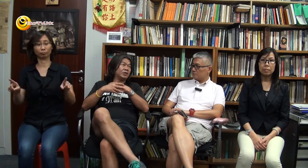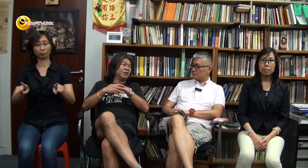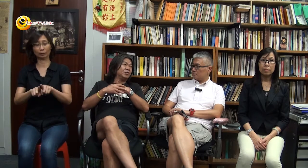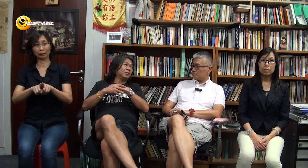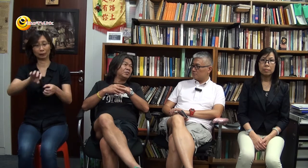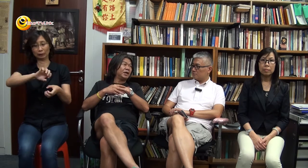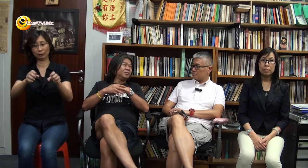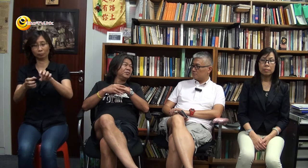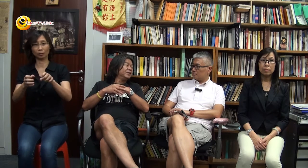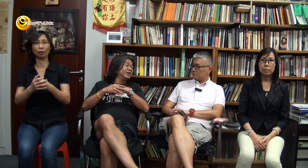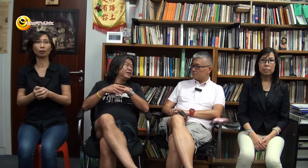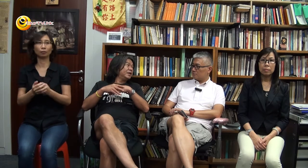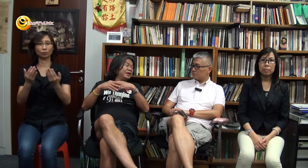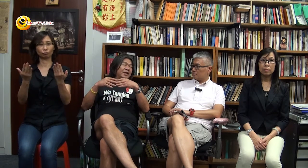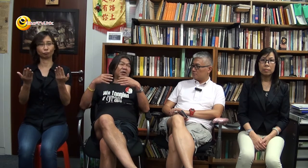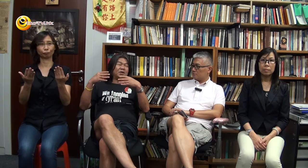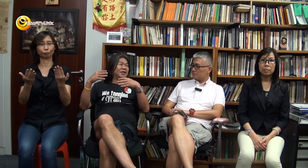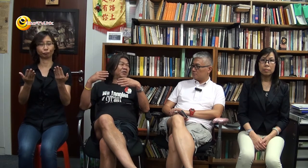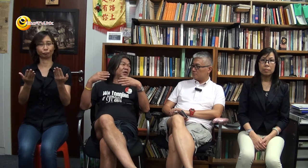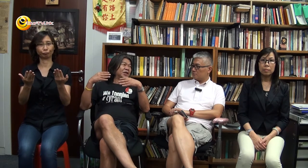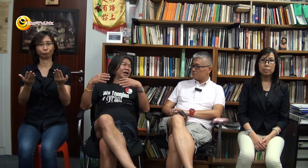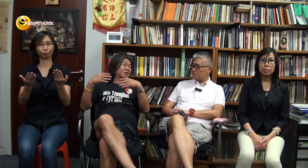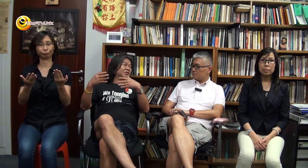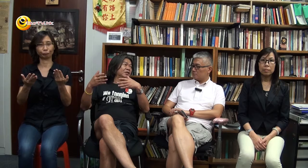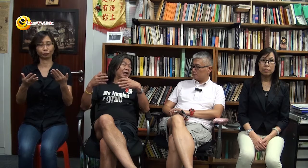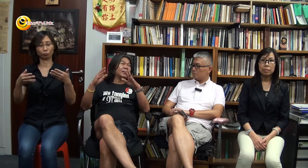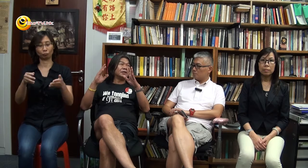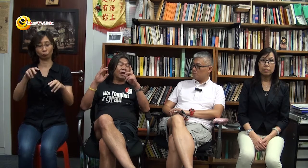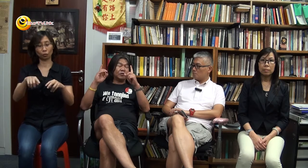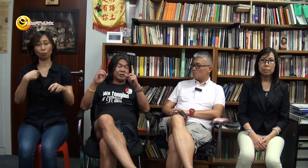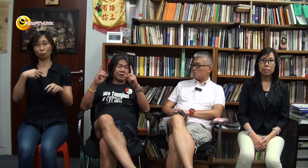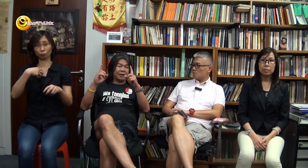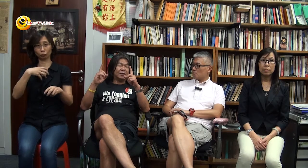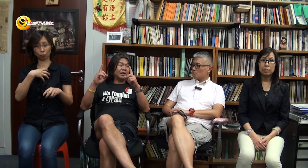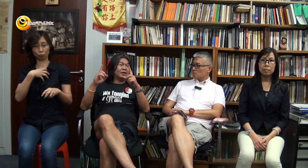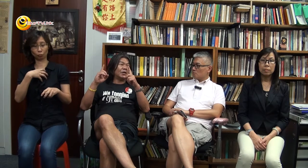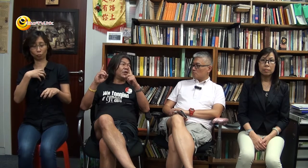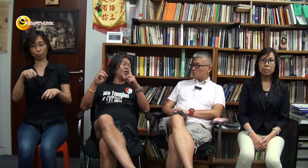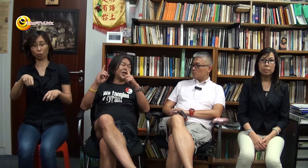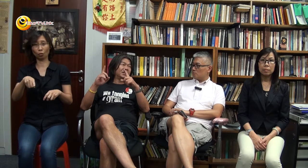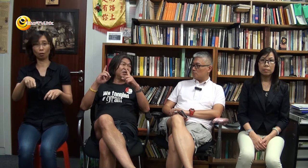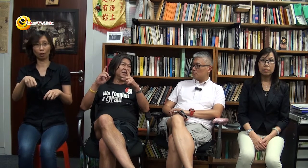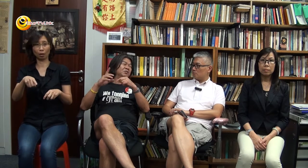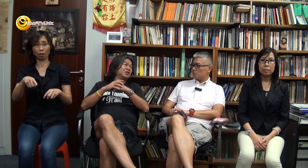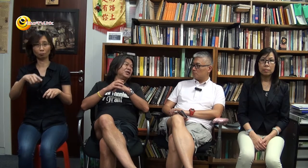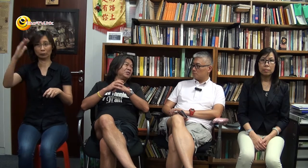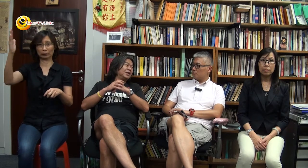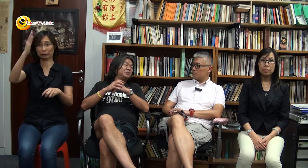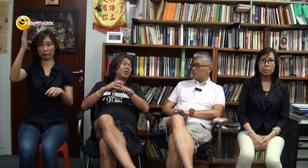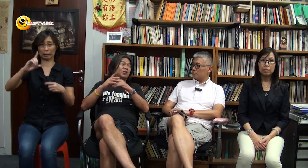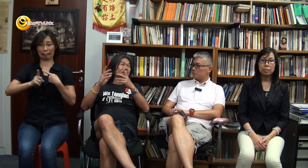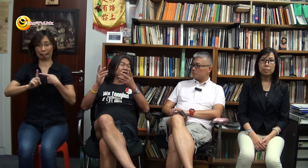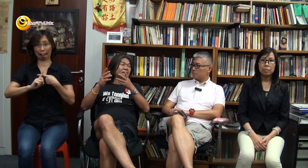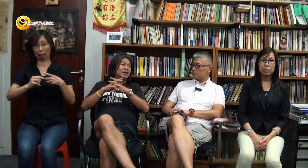嘅對照表噶嘛，係咪？即係你認為邊啲風險大嘅咪驗先啦，但係有一個原則就係任何人叫你驗你都驗